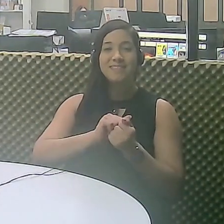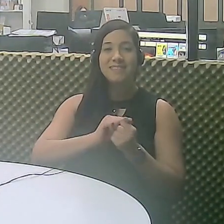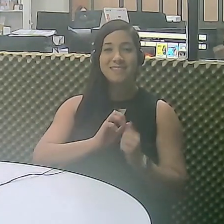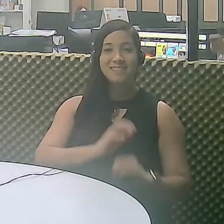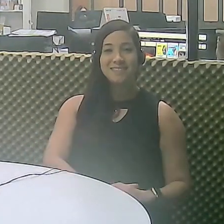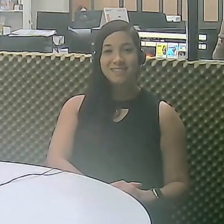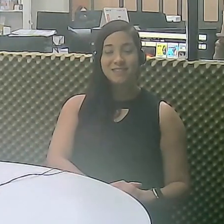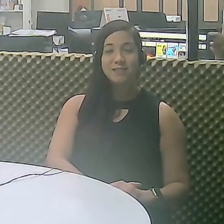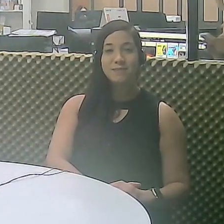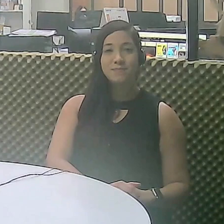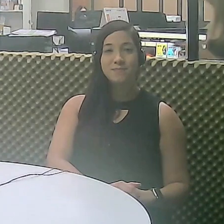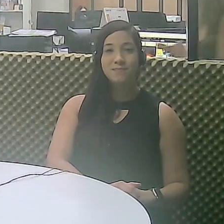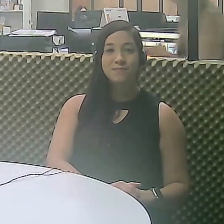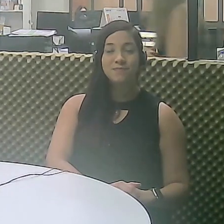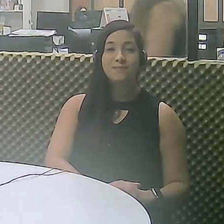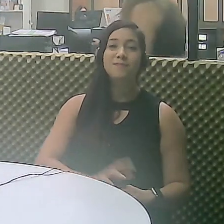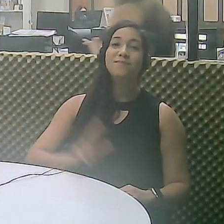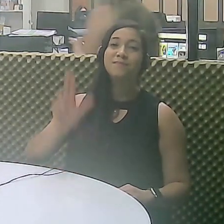Vem com a gente!